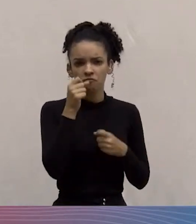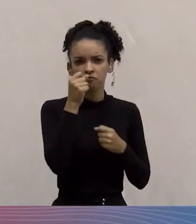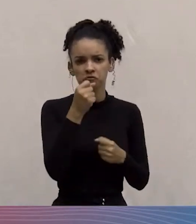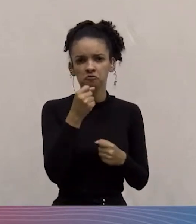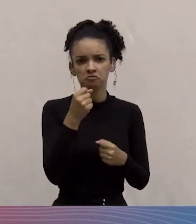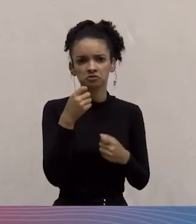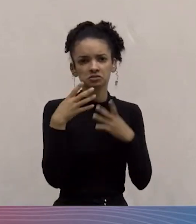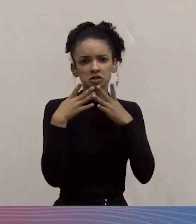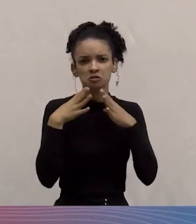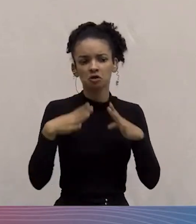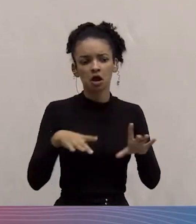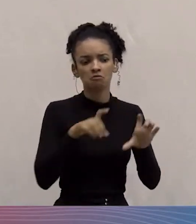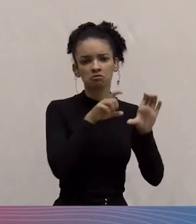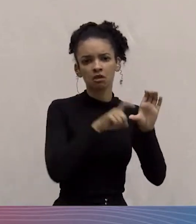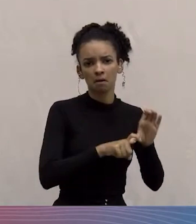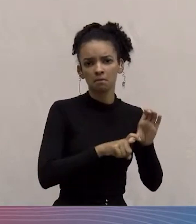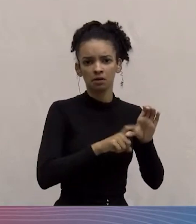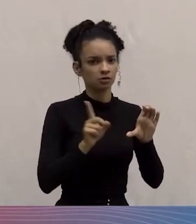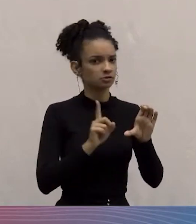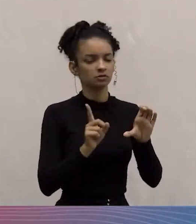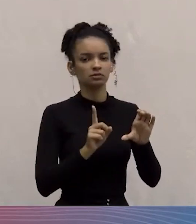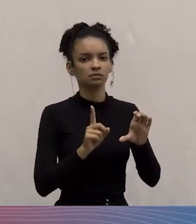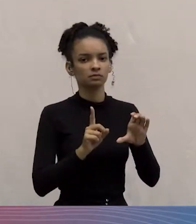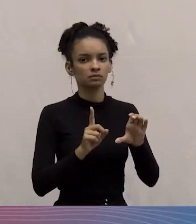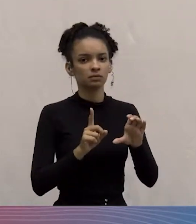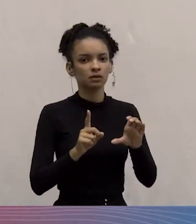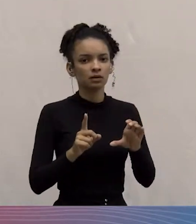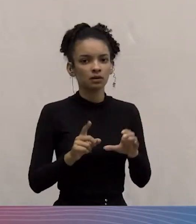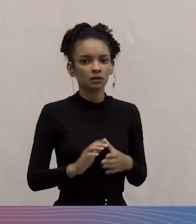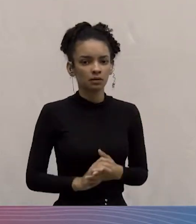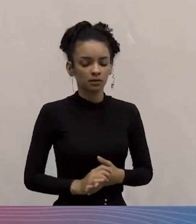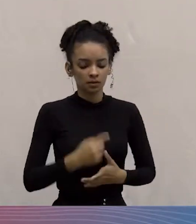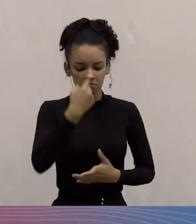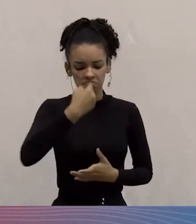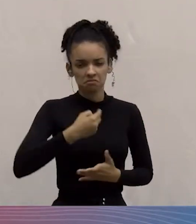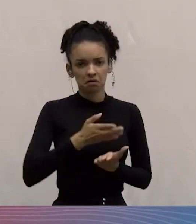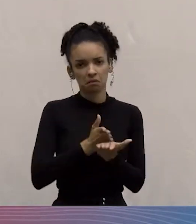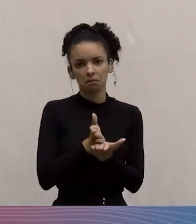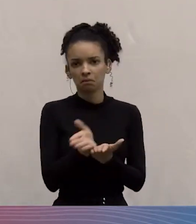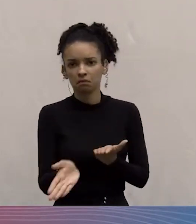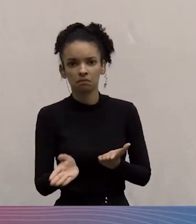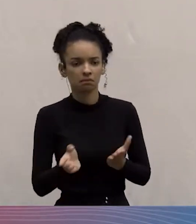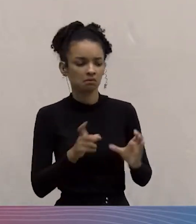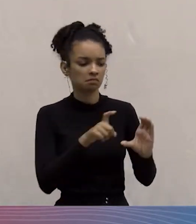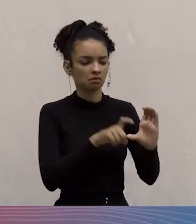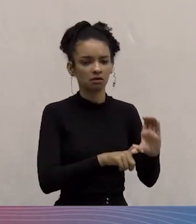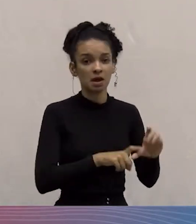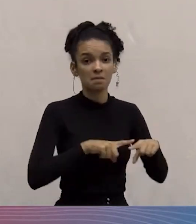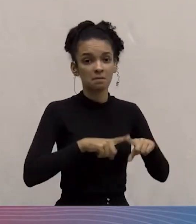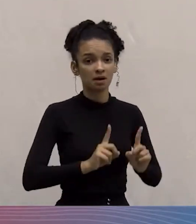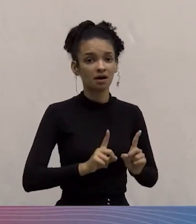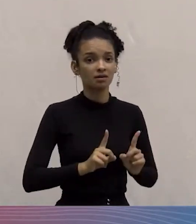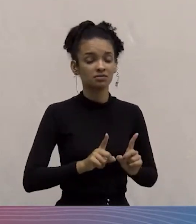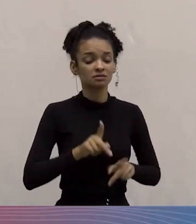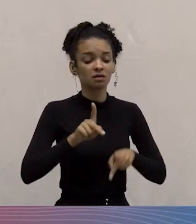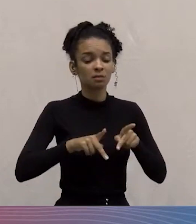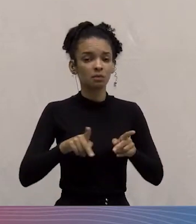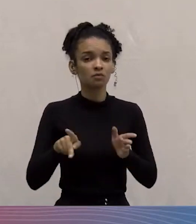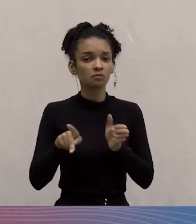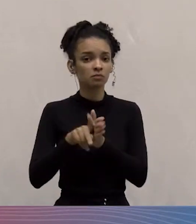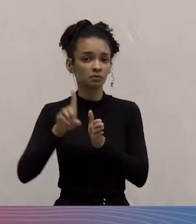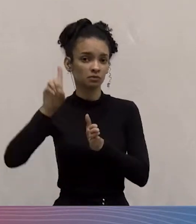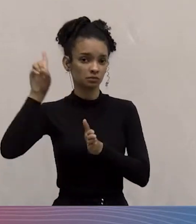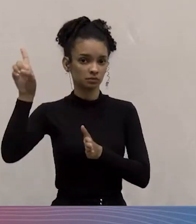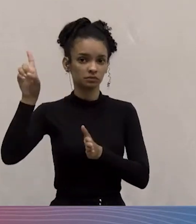não confiasse no seu homem caído, para ser um povo separado para Deus. E